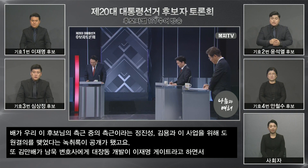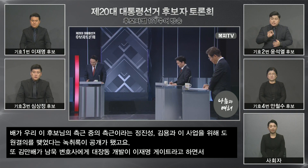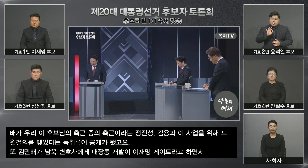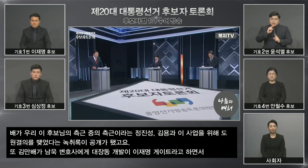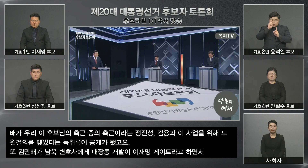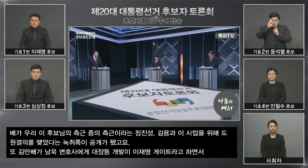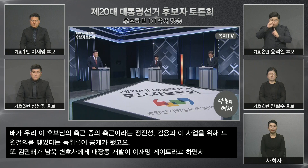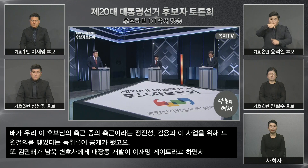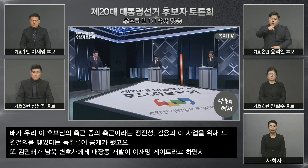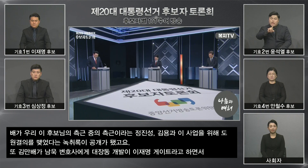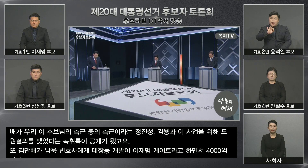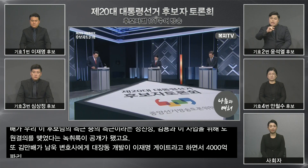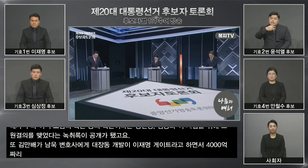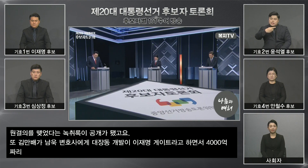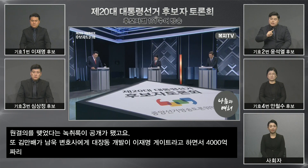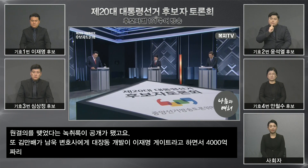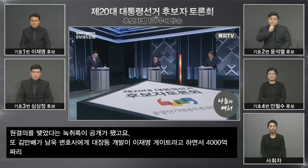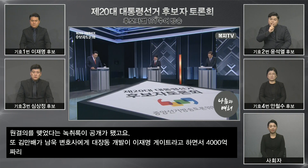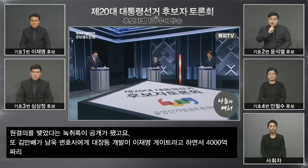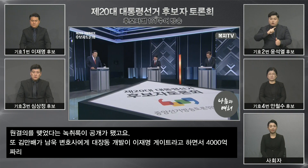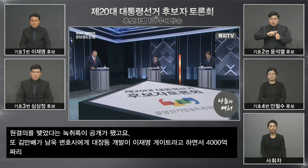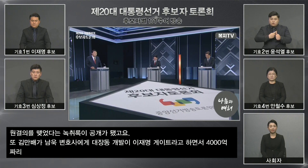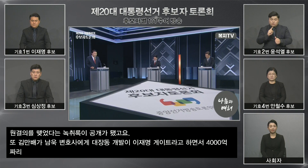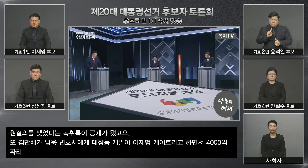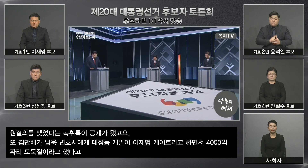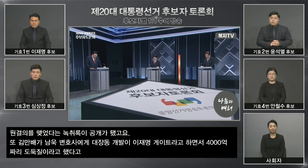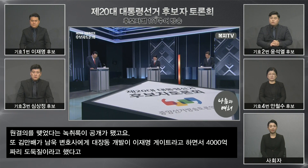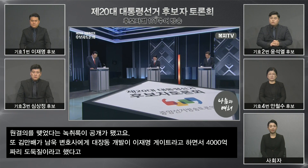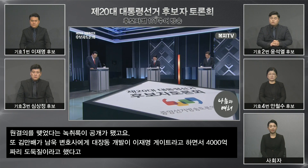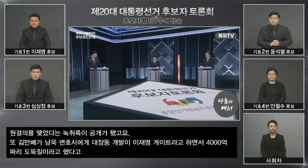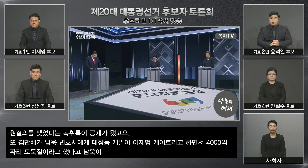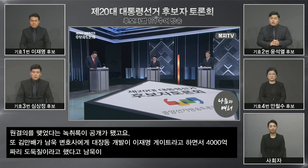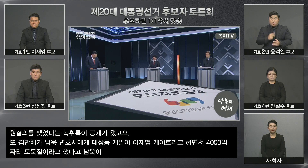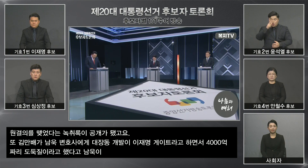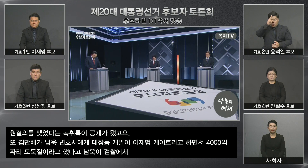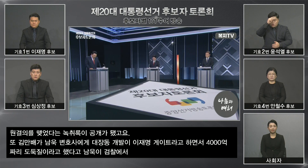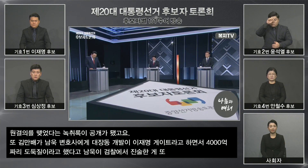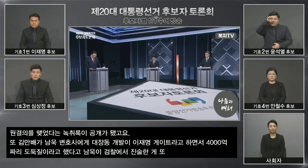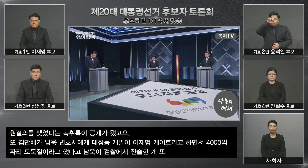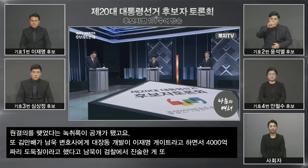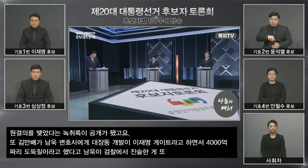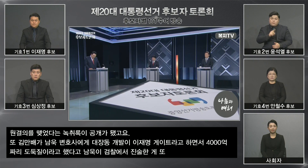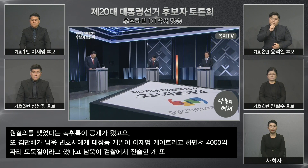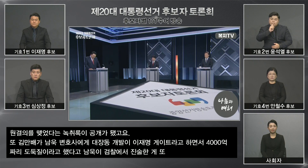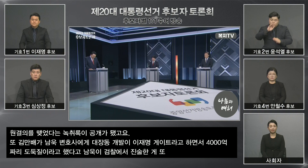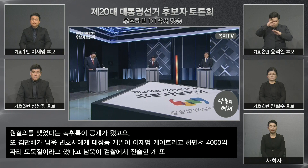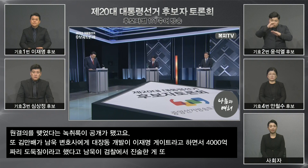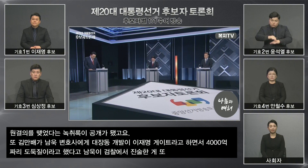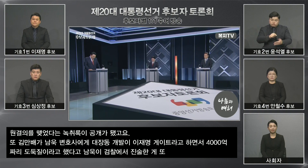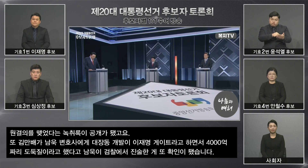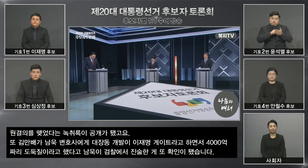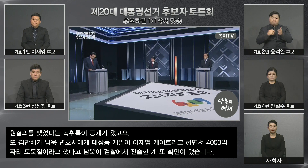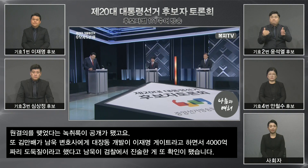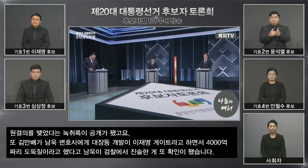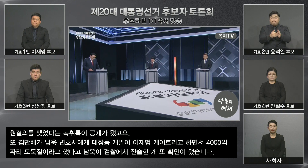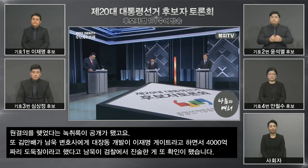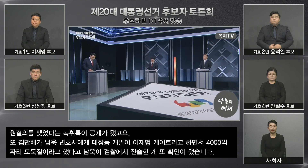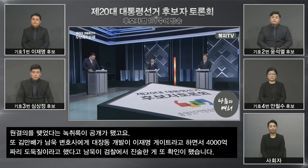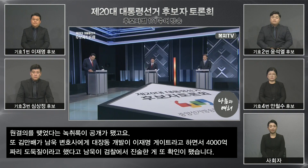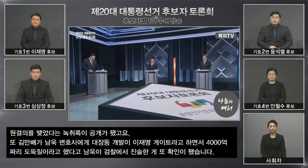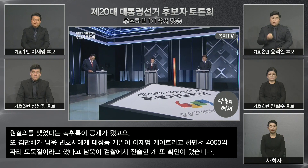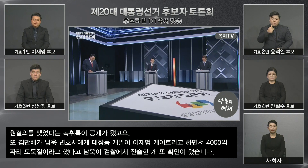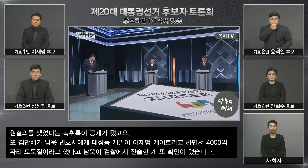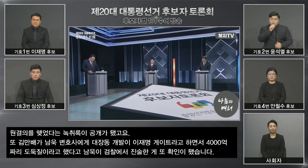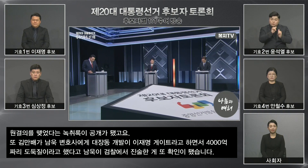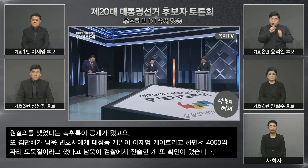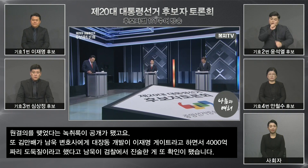했다고 남욱이 검찰에서 진술한 게 또 확인이 됐습니다. 또 남욱이 대장동